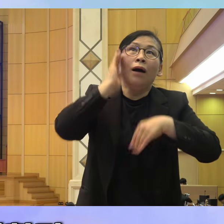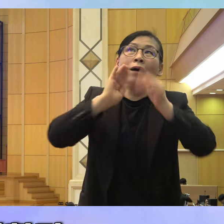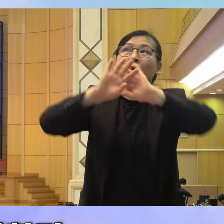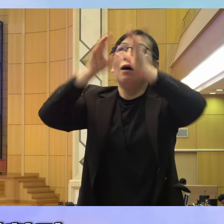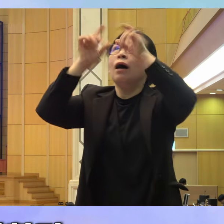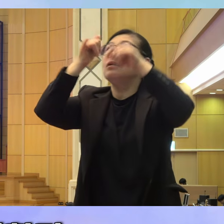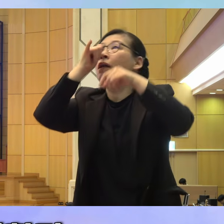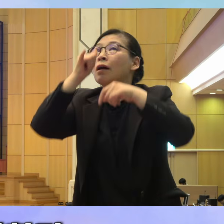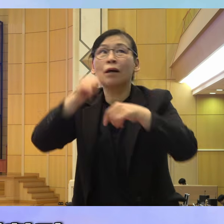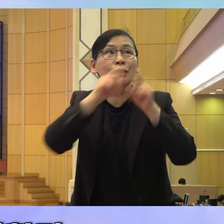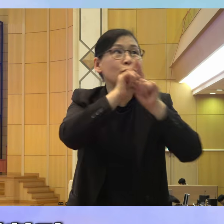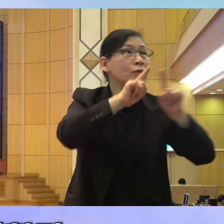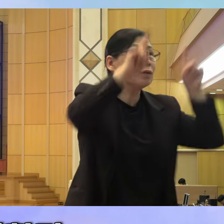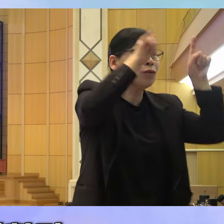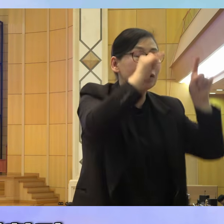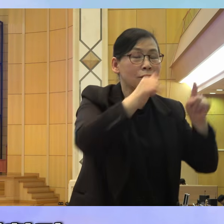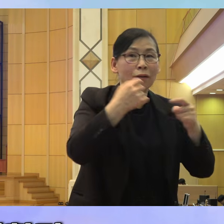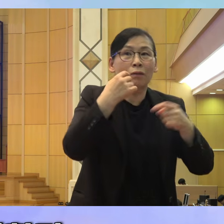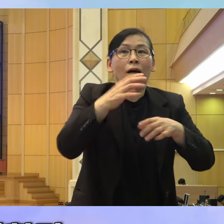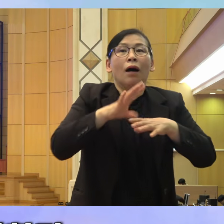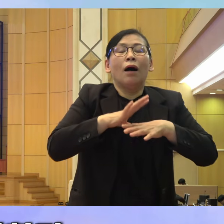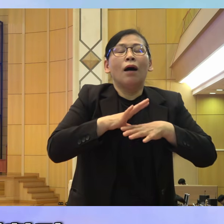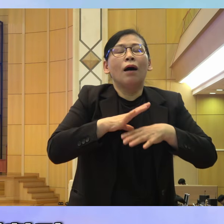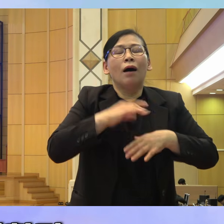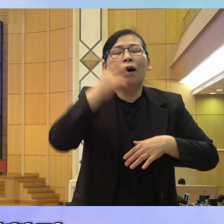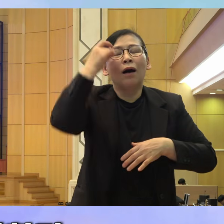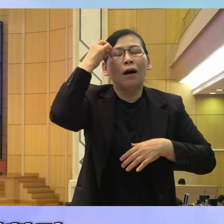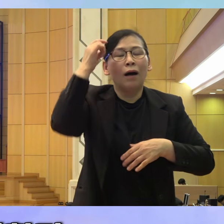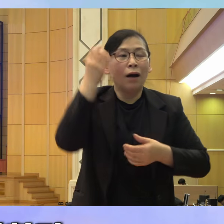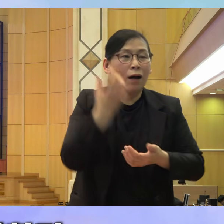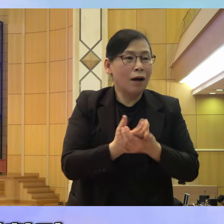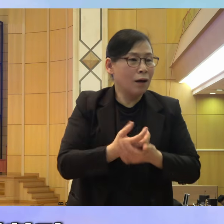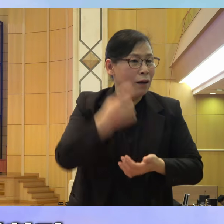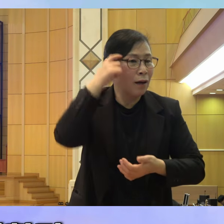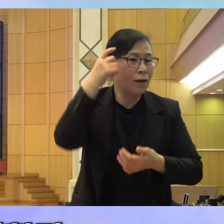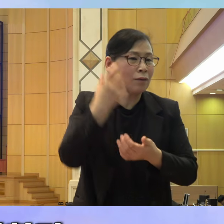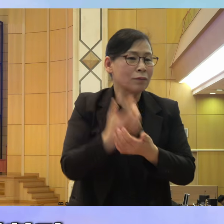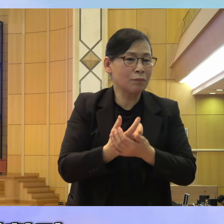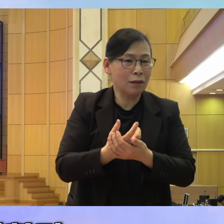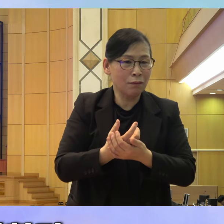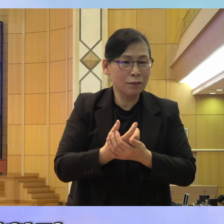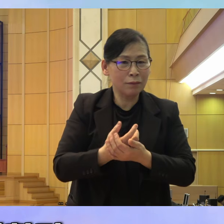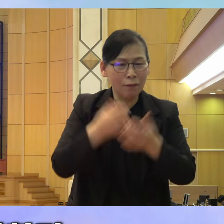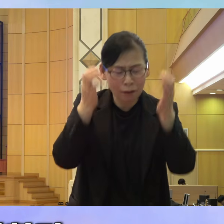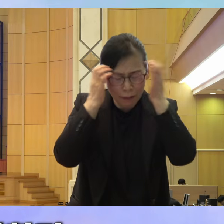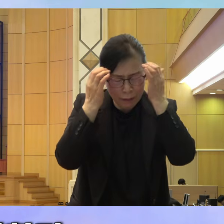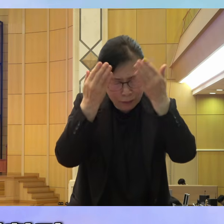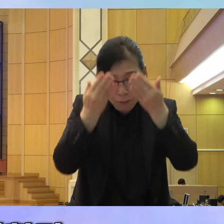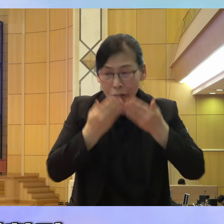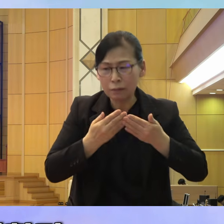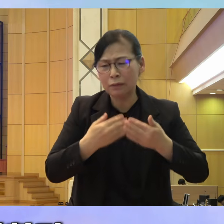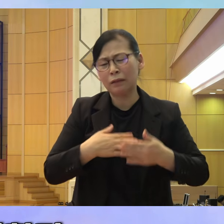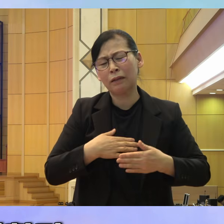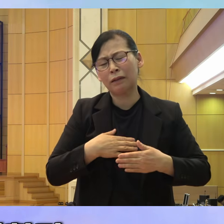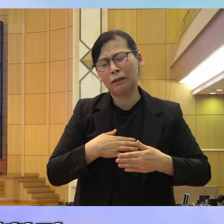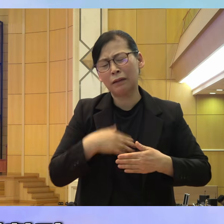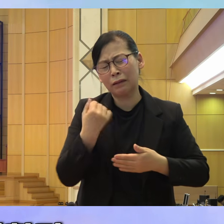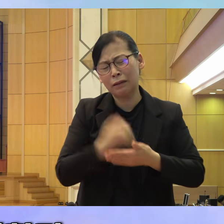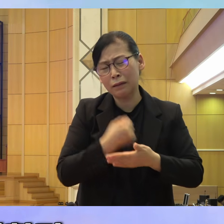있다가 음부라는 곳에 딱 와보니 엄청난 고통을 당하고 있으니, 우리